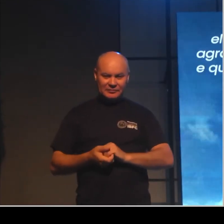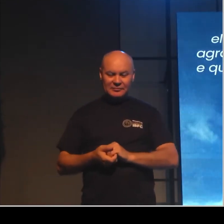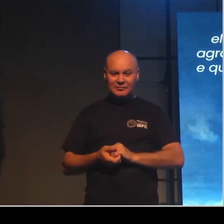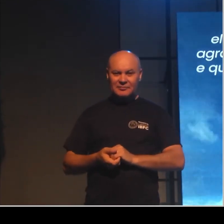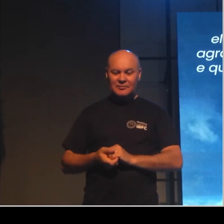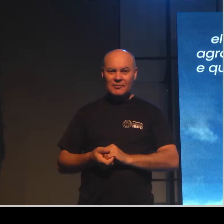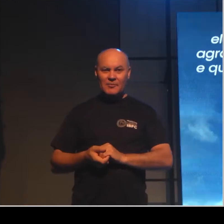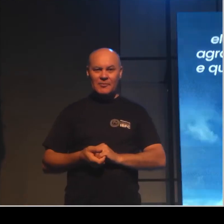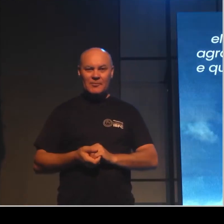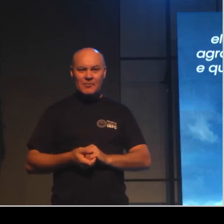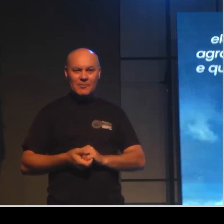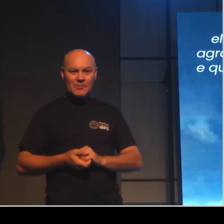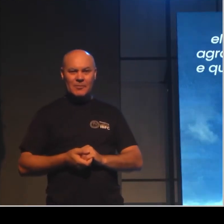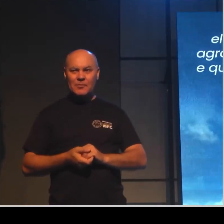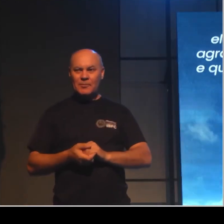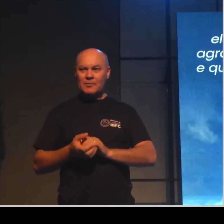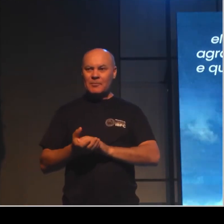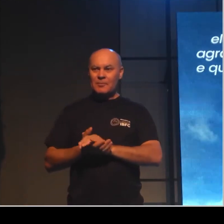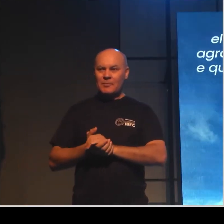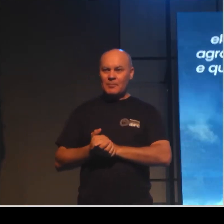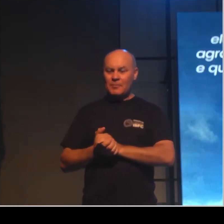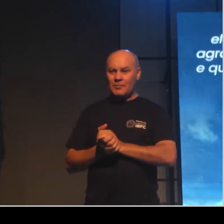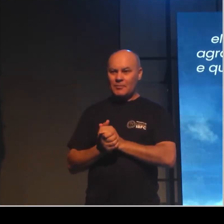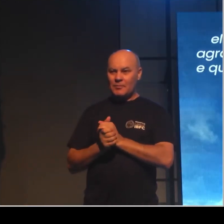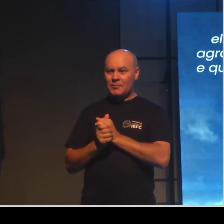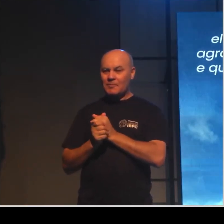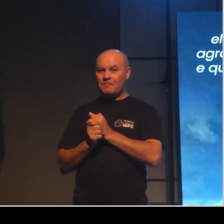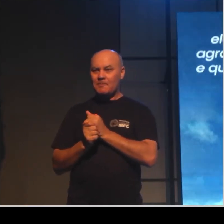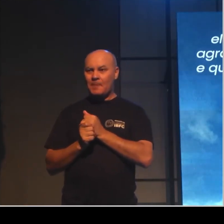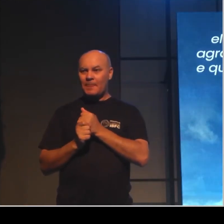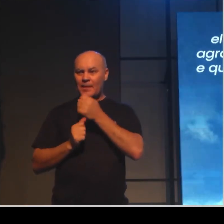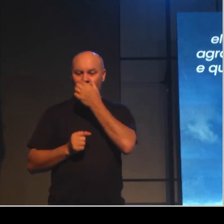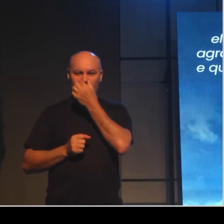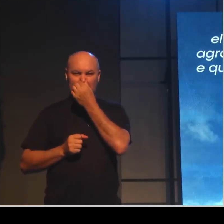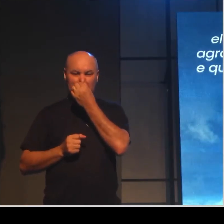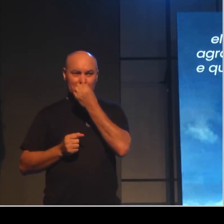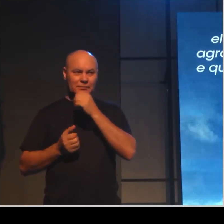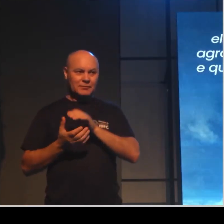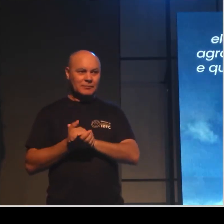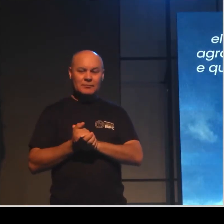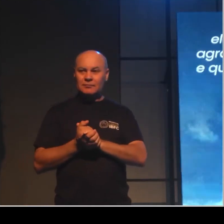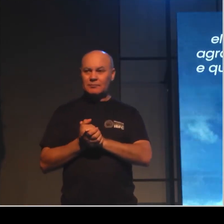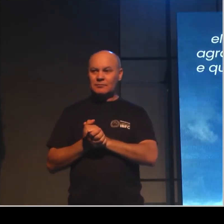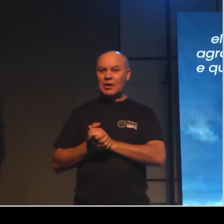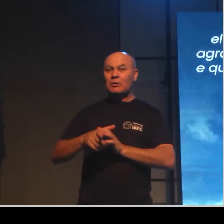às vezes para resistir o frio, só enchendo a cara de vodka,